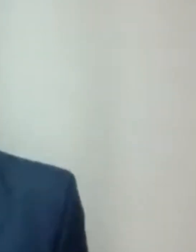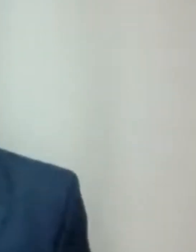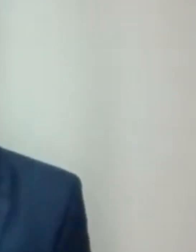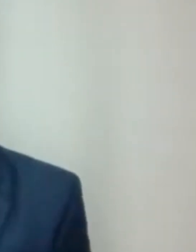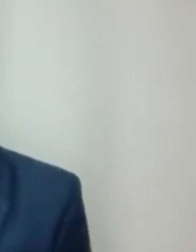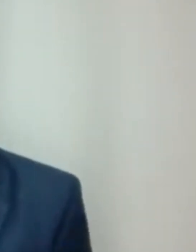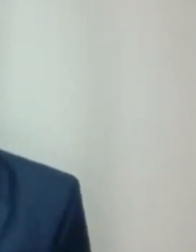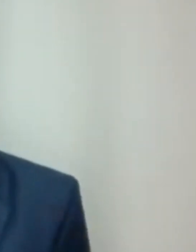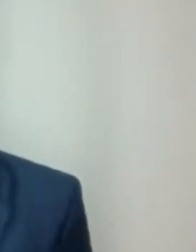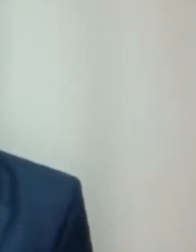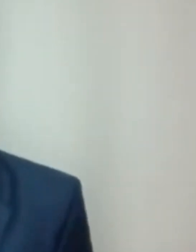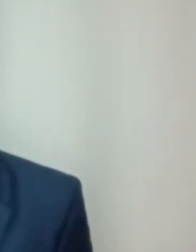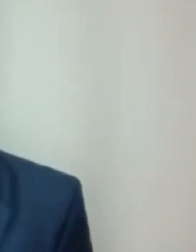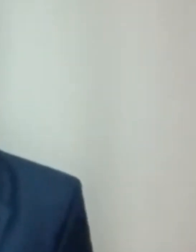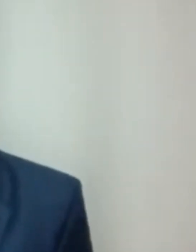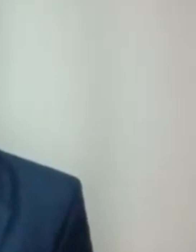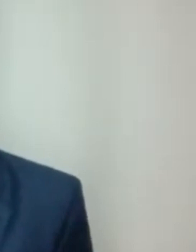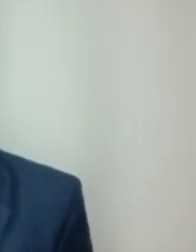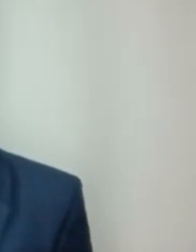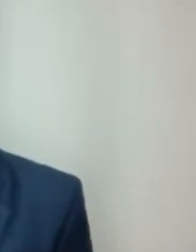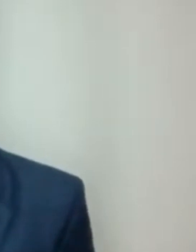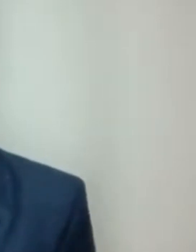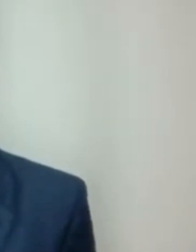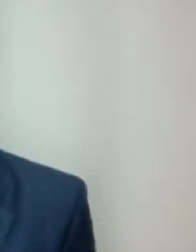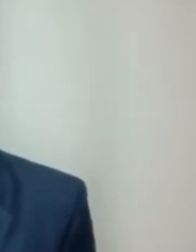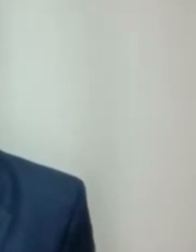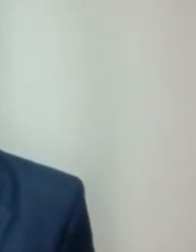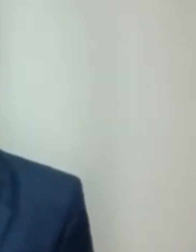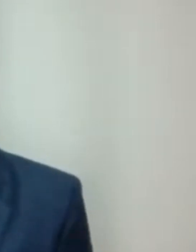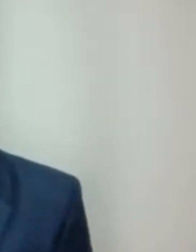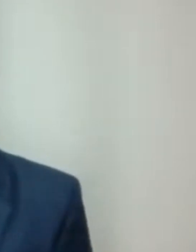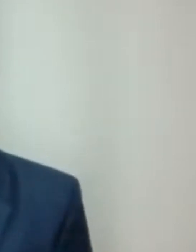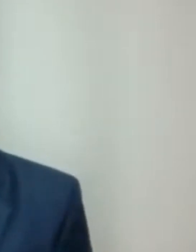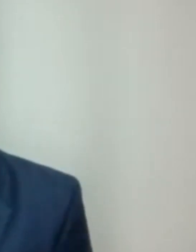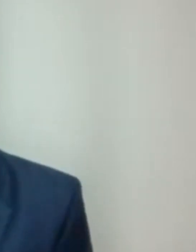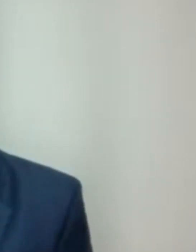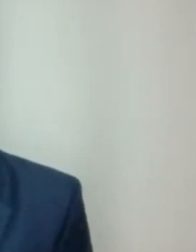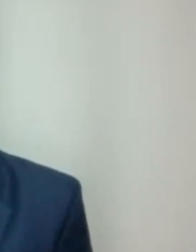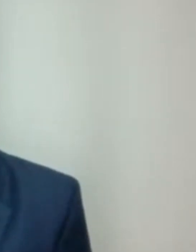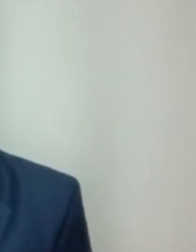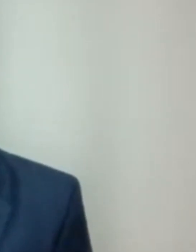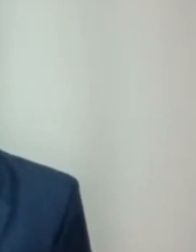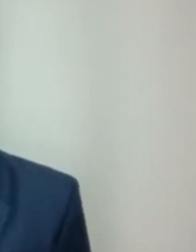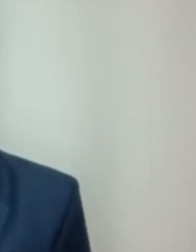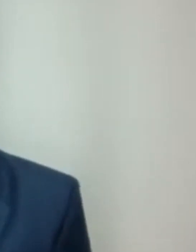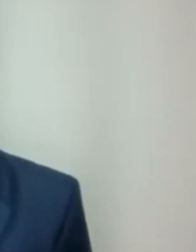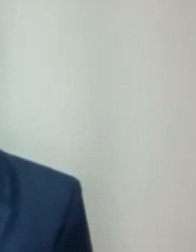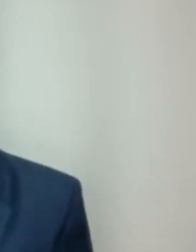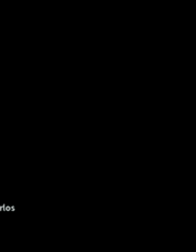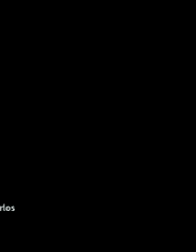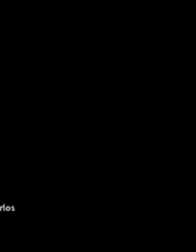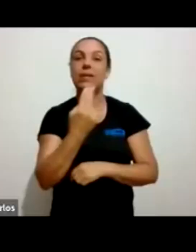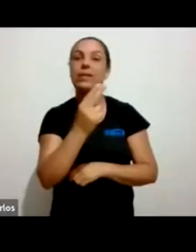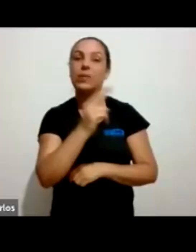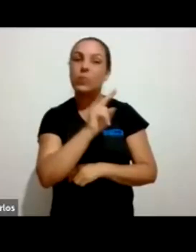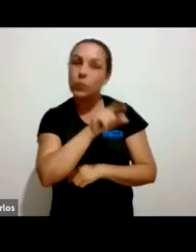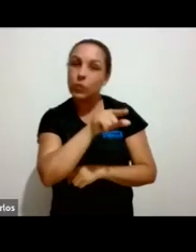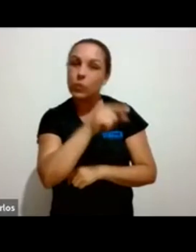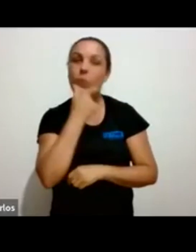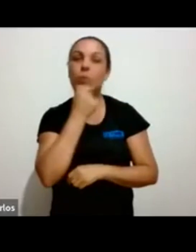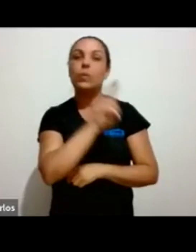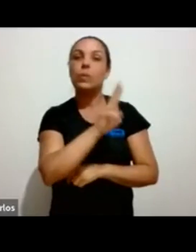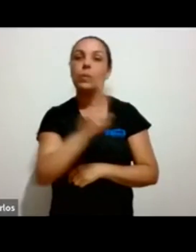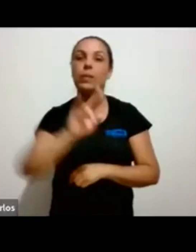Olá, boa noite. Boa noite a todos, tudo bem? Meu nome é João do Vale, sejam todos muito bem-vindos. A